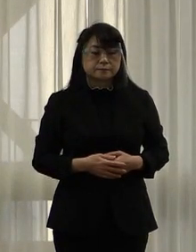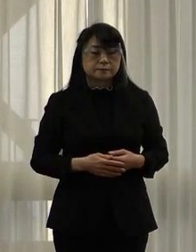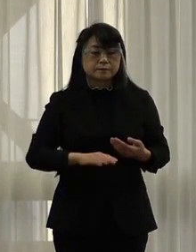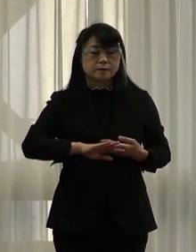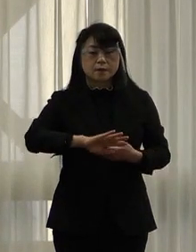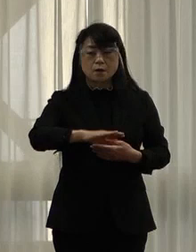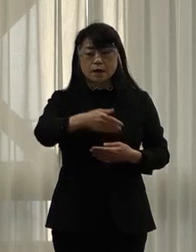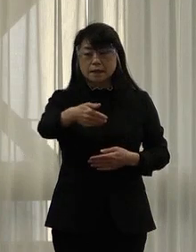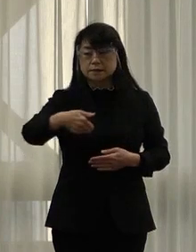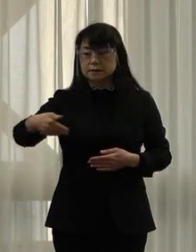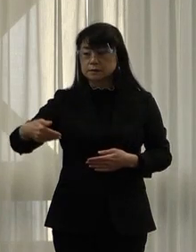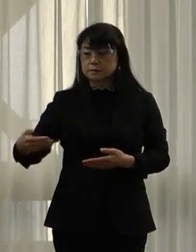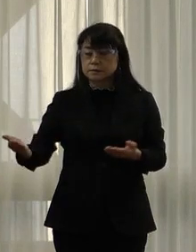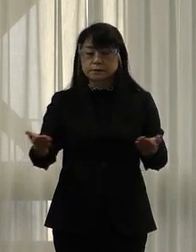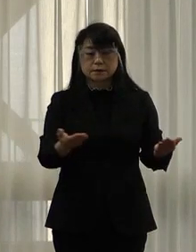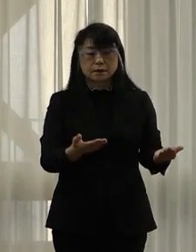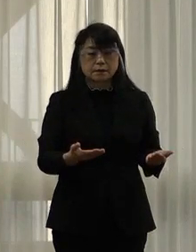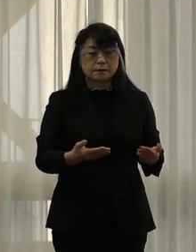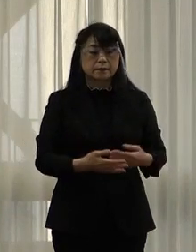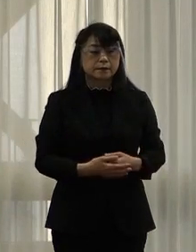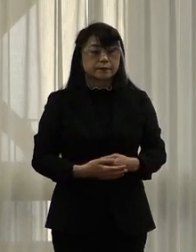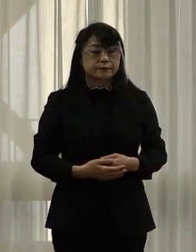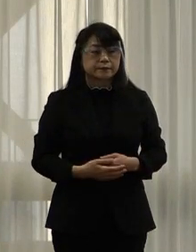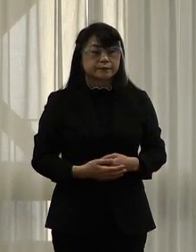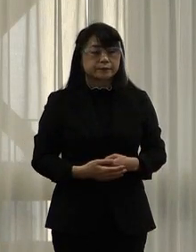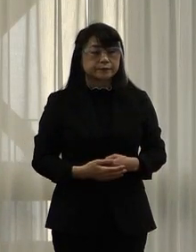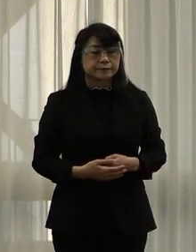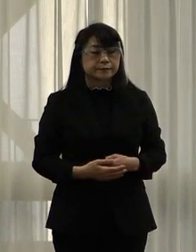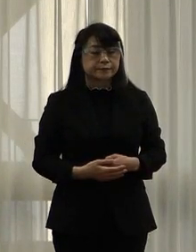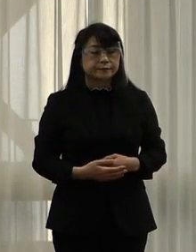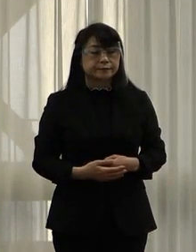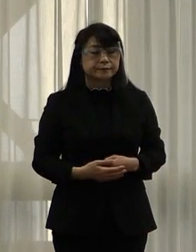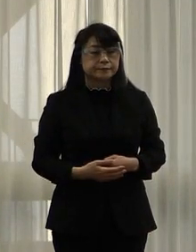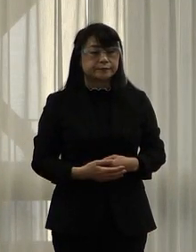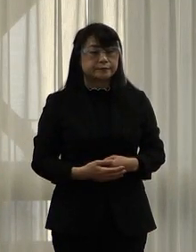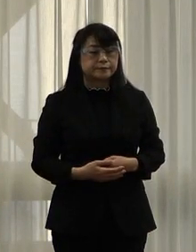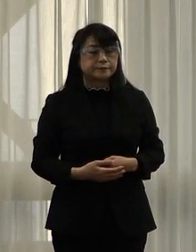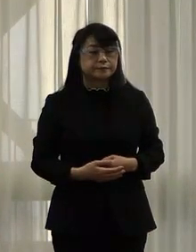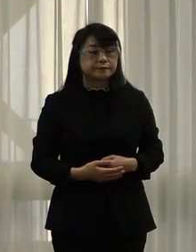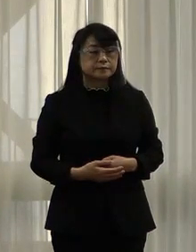他ご質問ございますでしょうか。はい、さん。